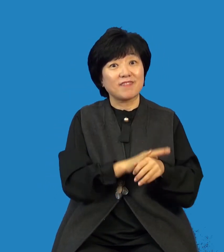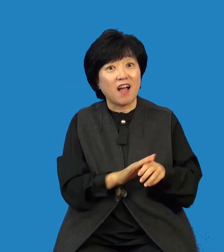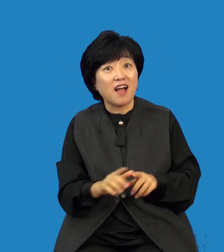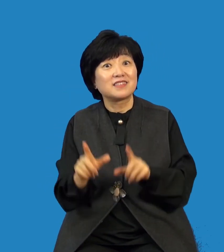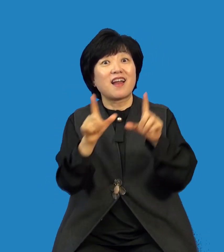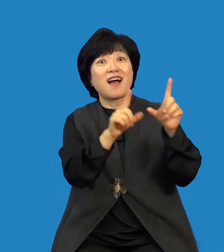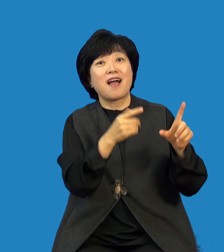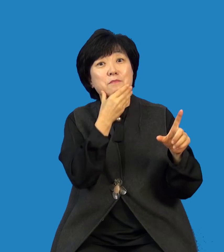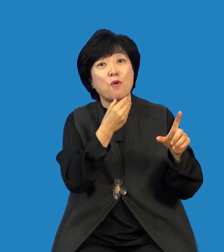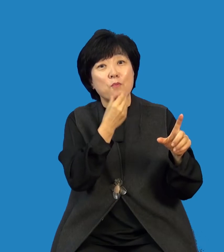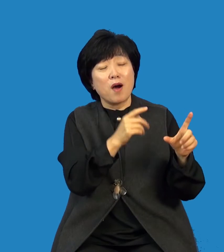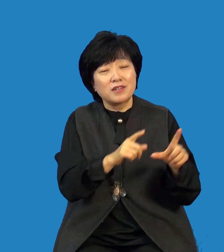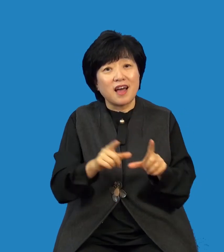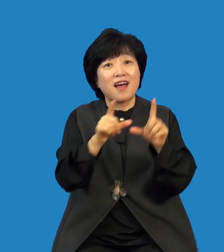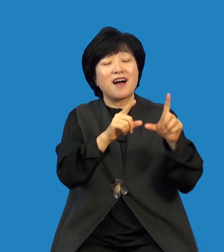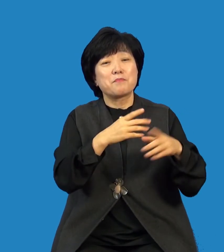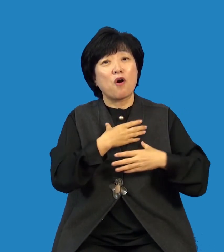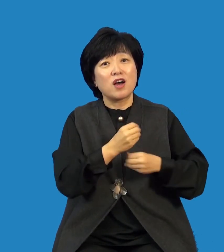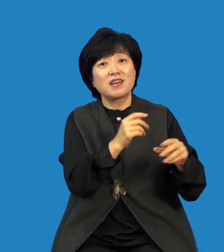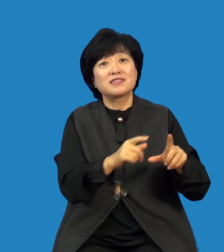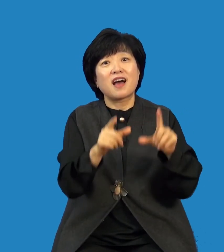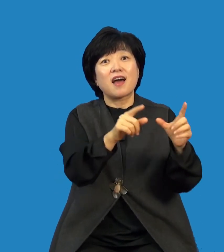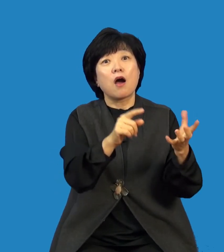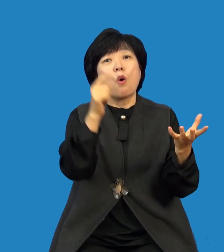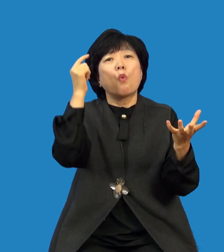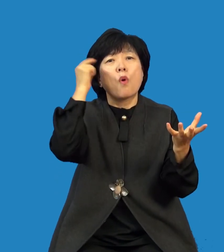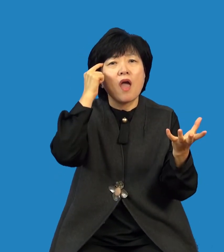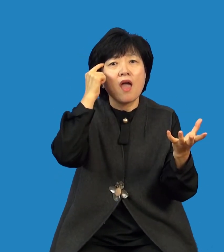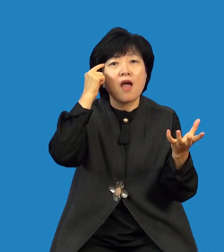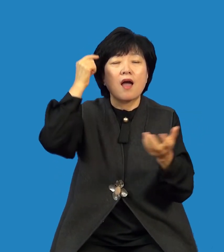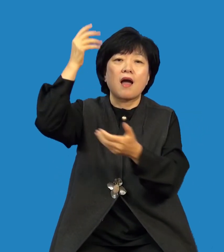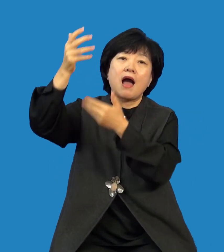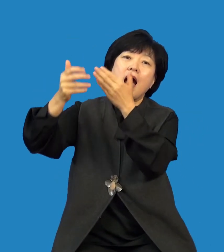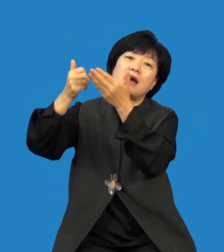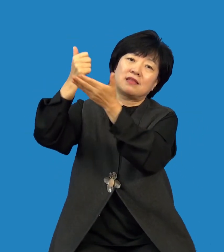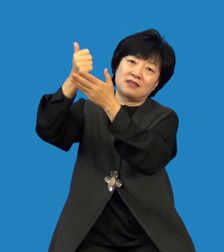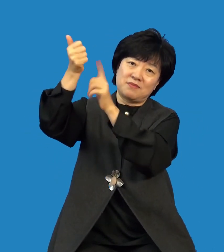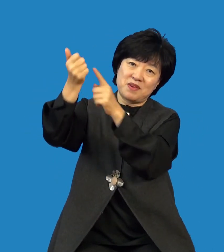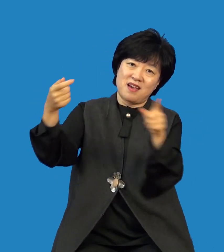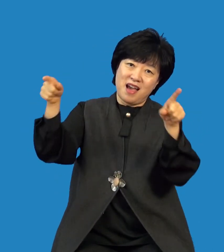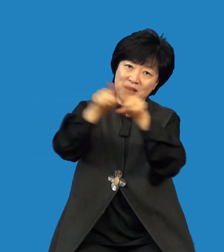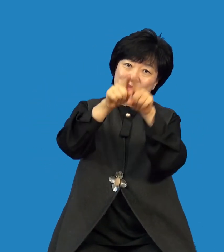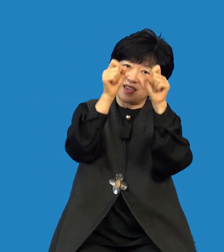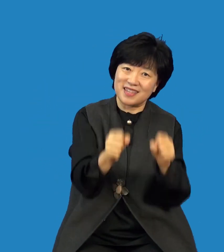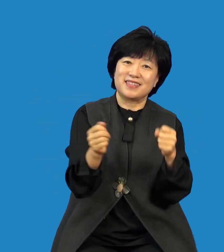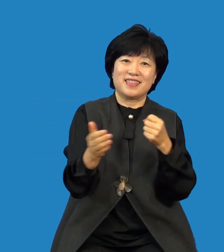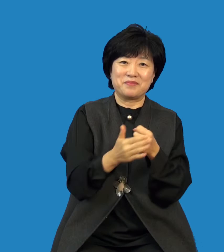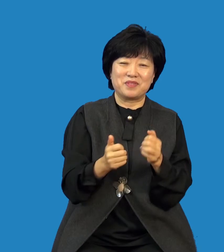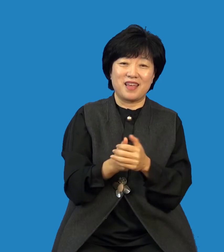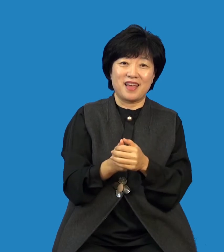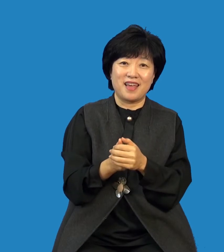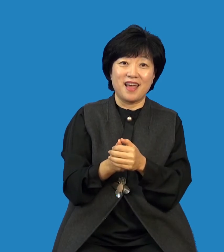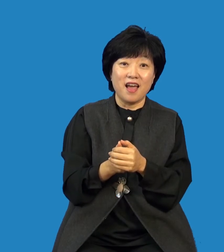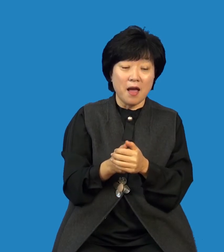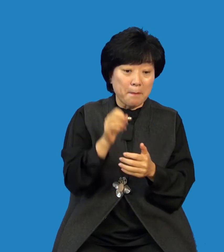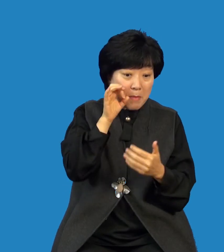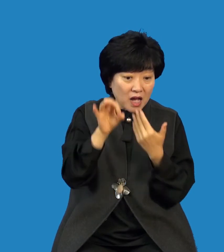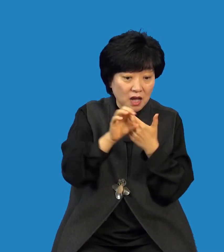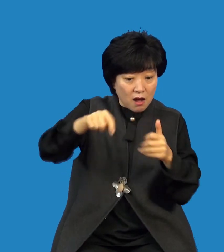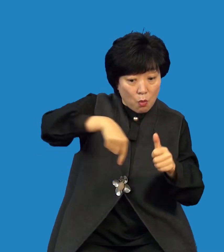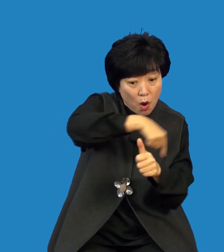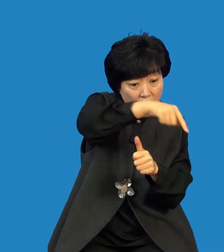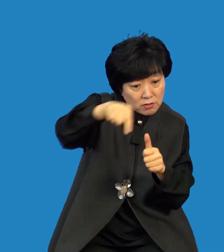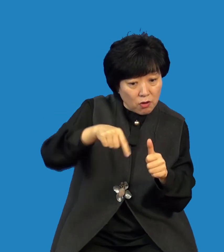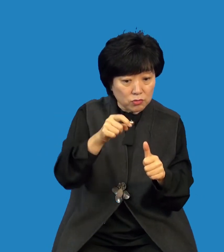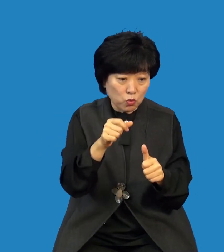때문에, 만약 내가 거하고 있는 에덴 동산이 완벽하지 않다면 그냥 하나님에게 얘기하면 돼요. 그럼 그분이 그렇구나, 내가 다시 완벽하게 해줄게,